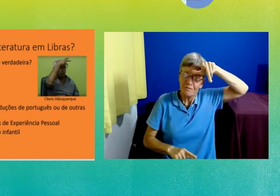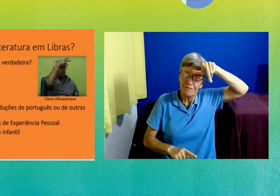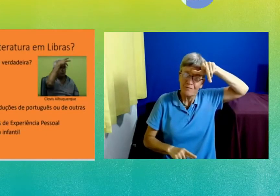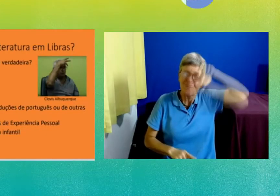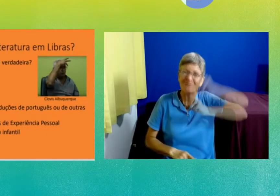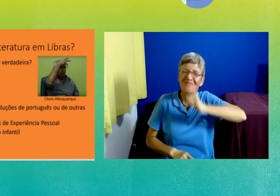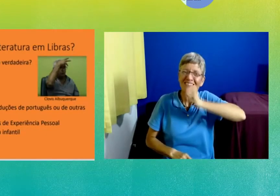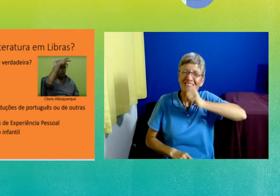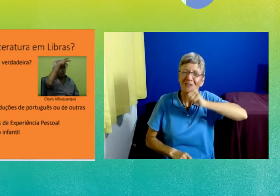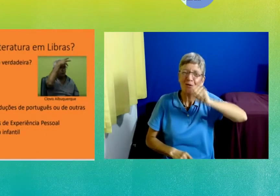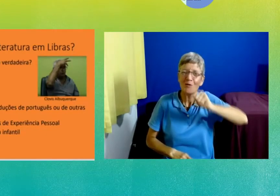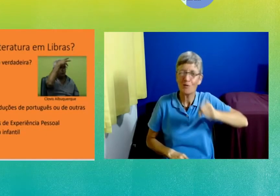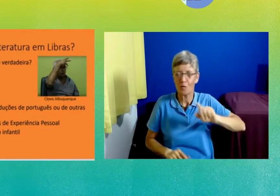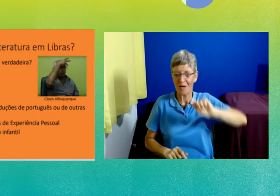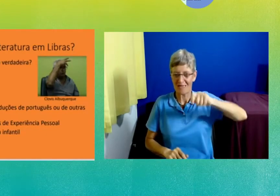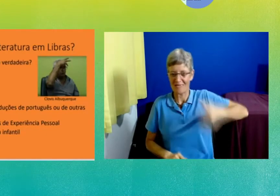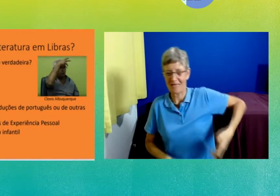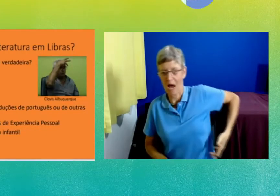Né?